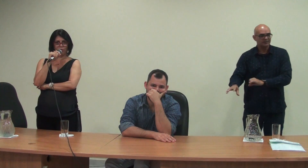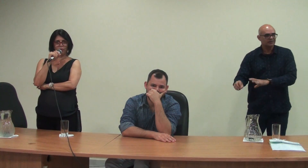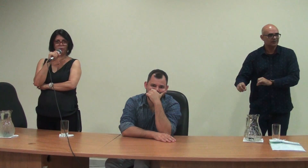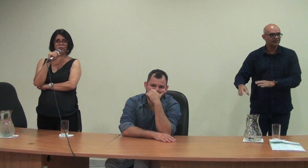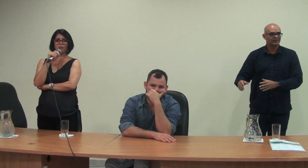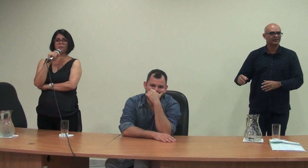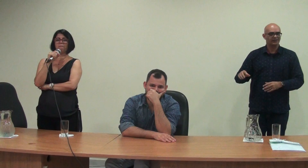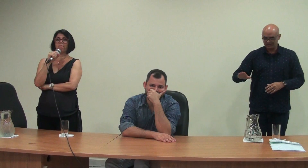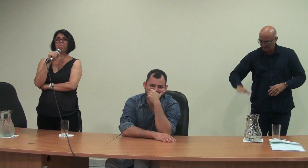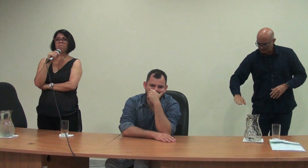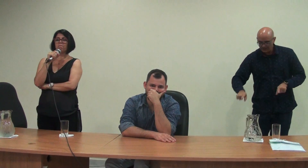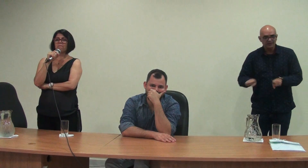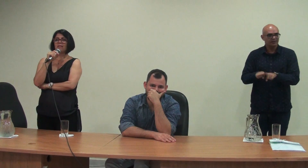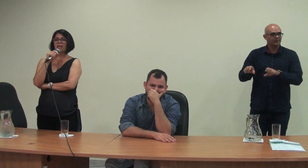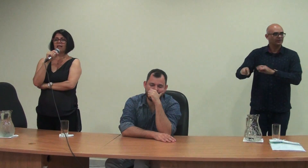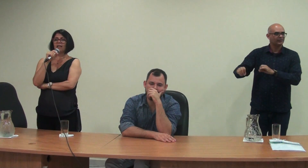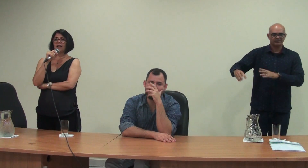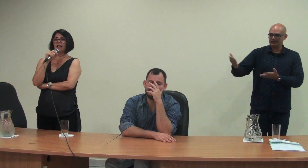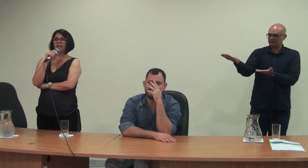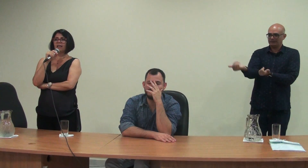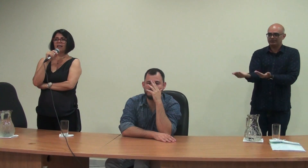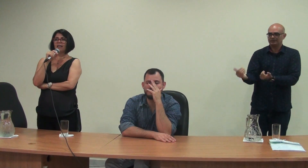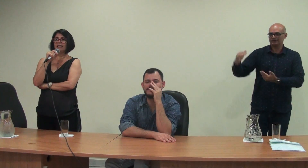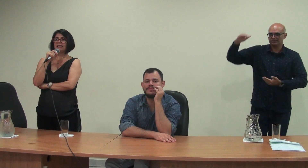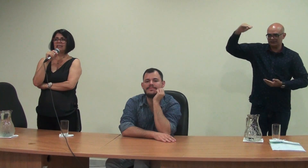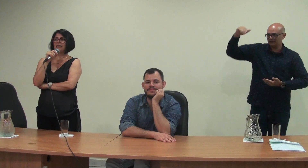adultos surdos.